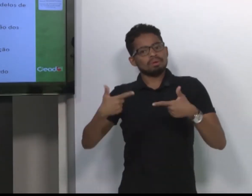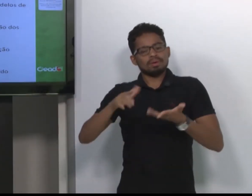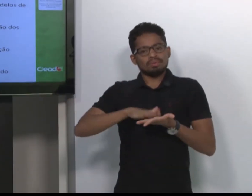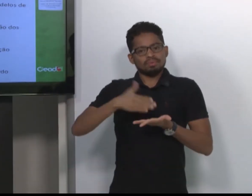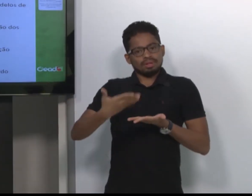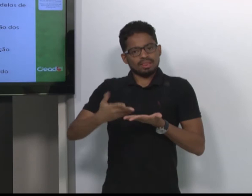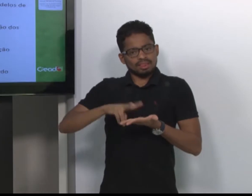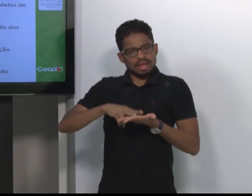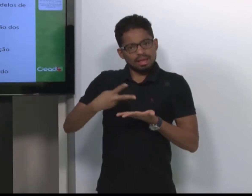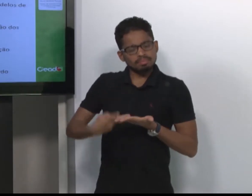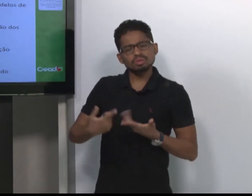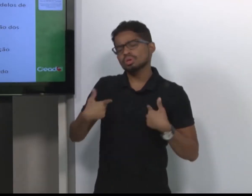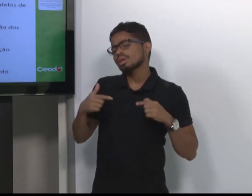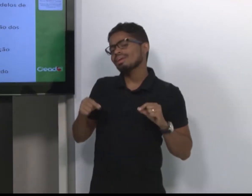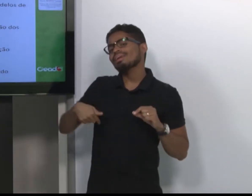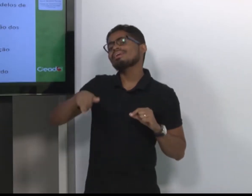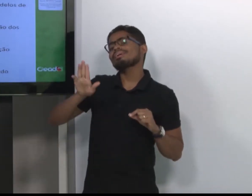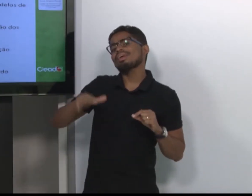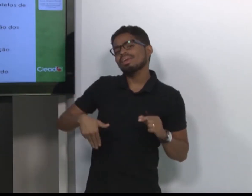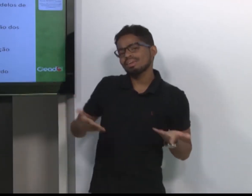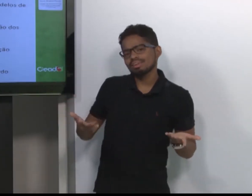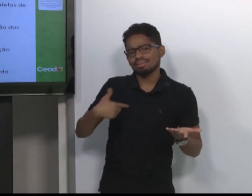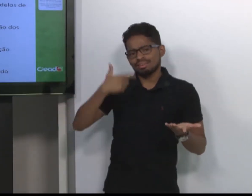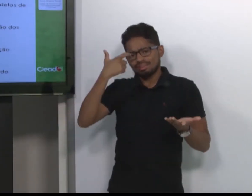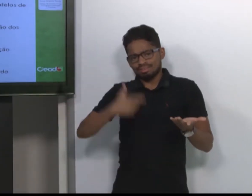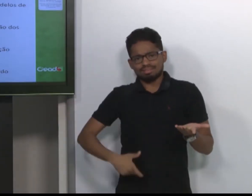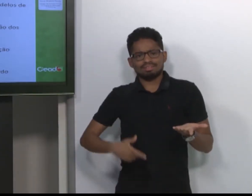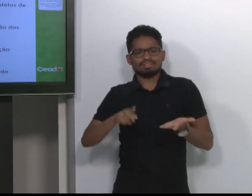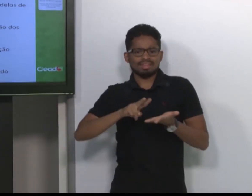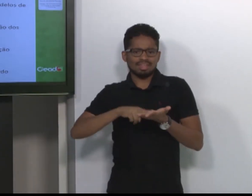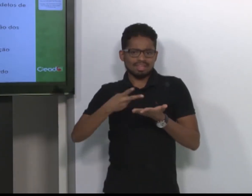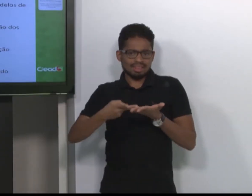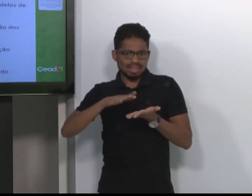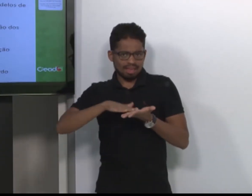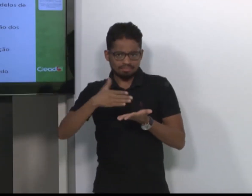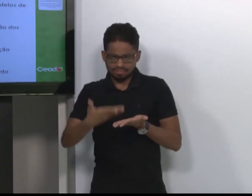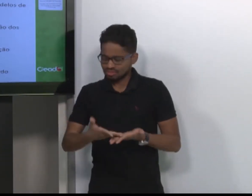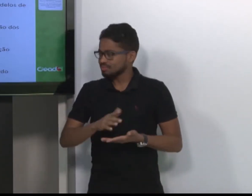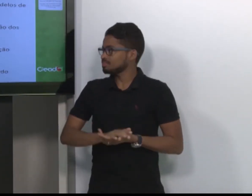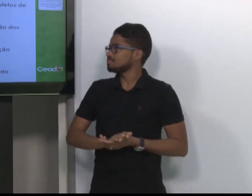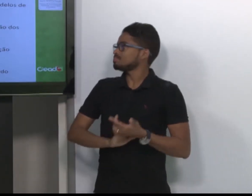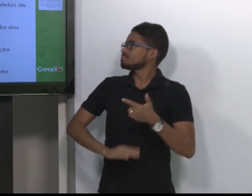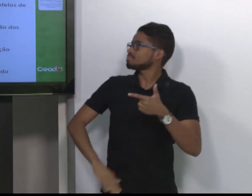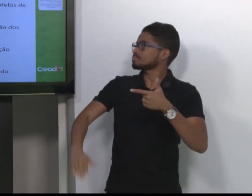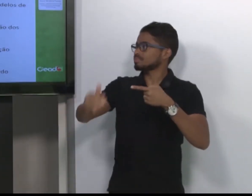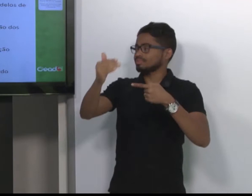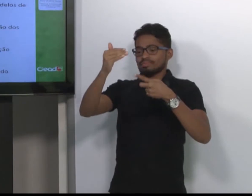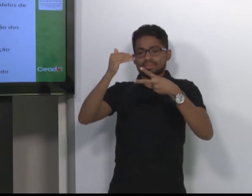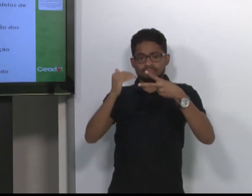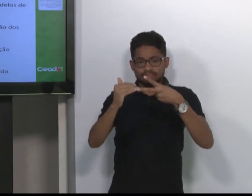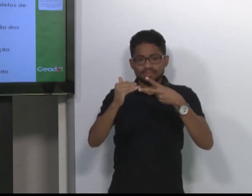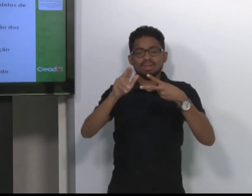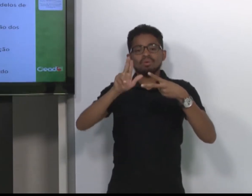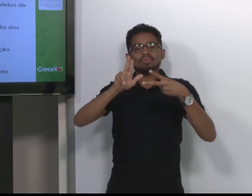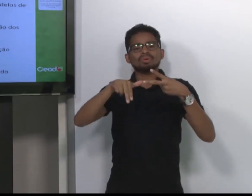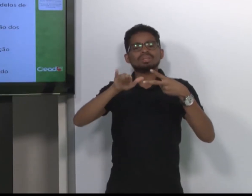o profissional tradutor-intérprete. Quem é esse profissional? Na unidade 2,